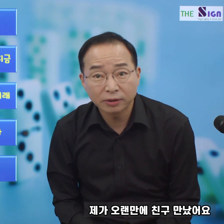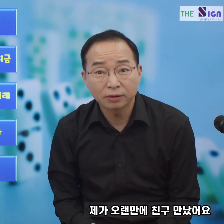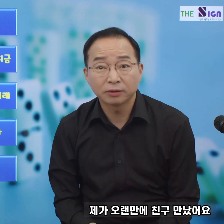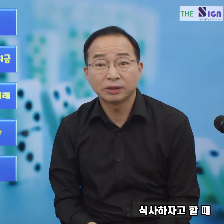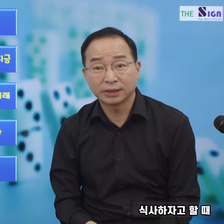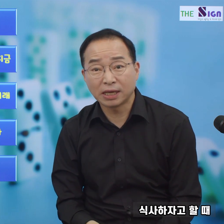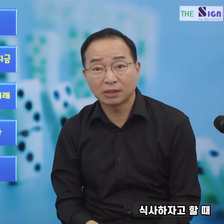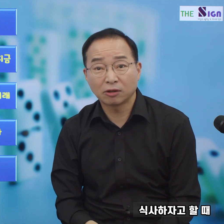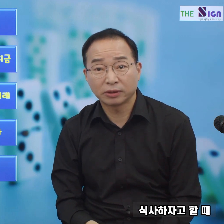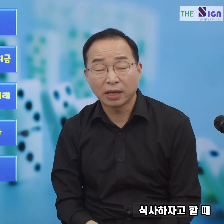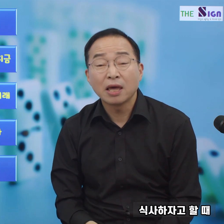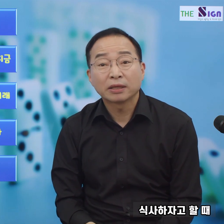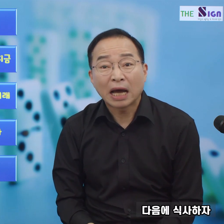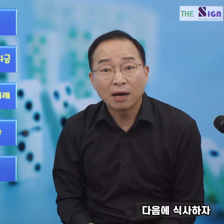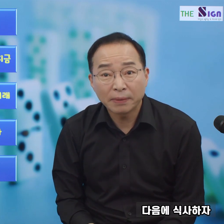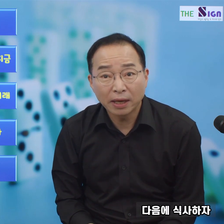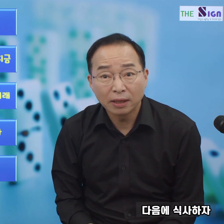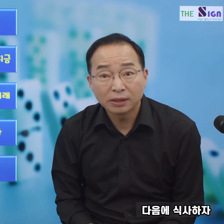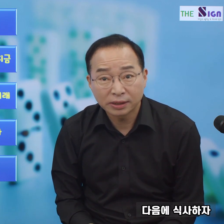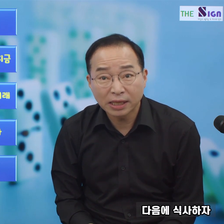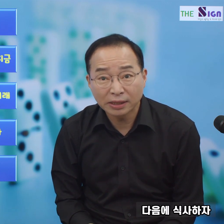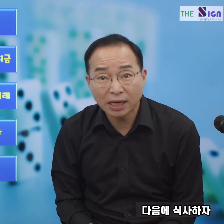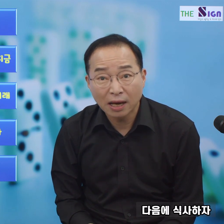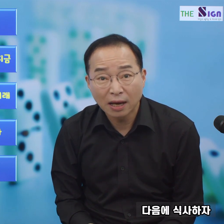그 식사하자 할 때 다음에 식사하자.